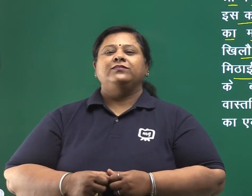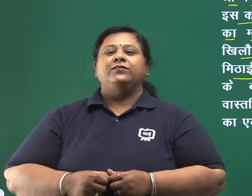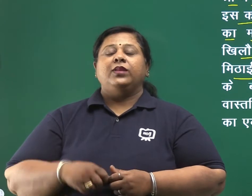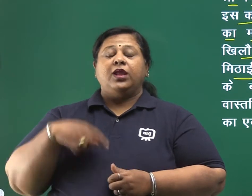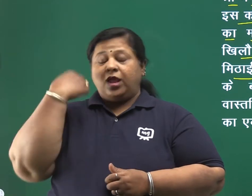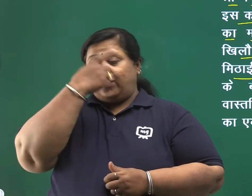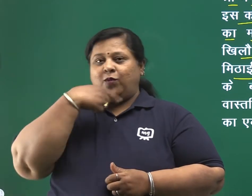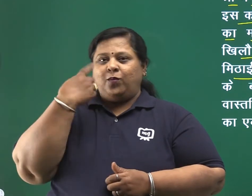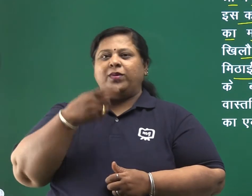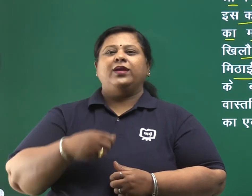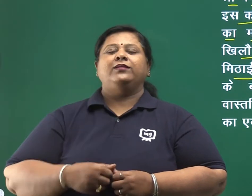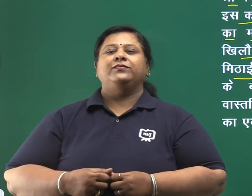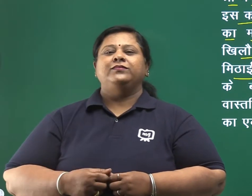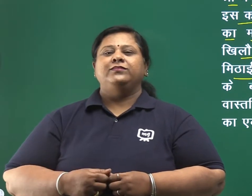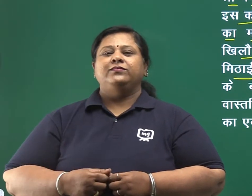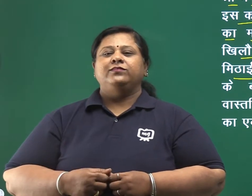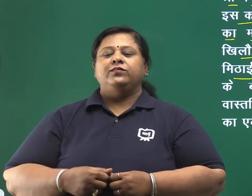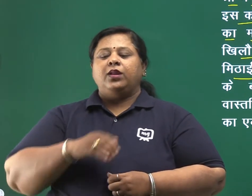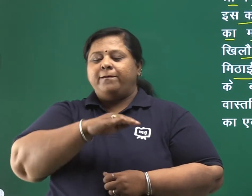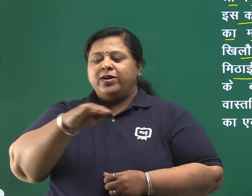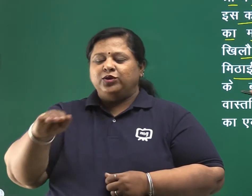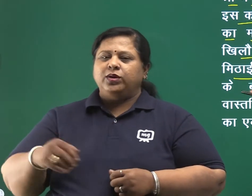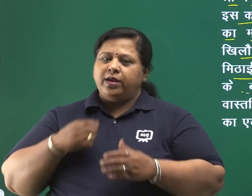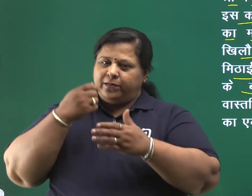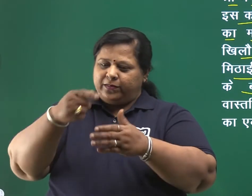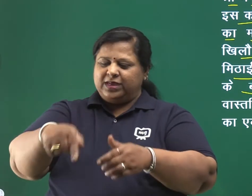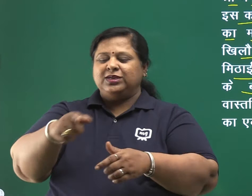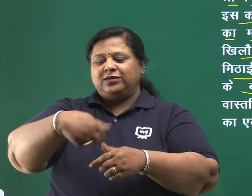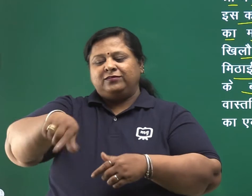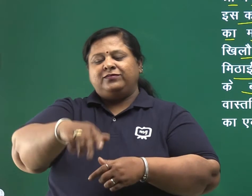के रूप में बच्चों के बीच